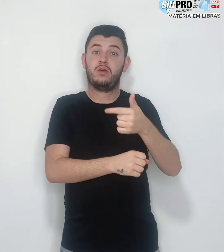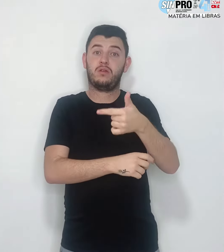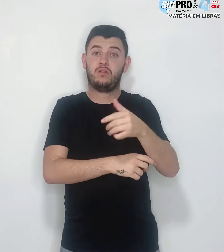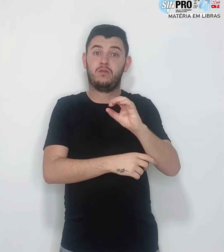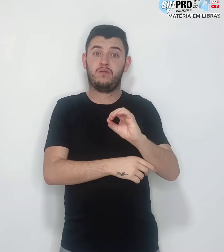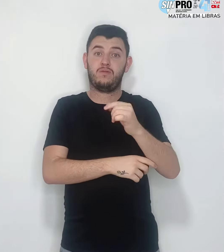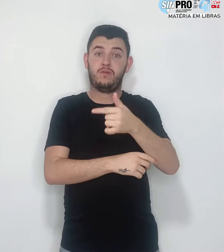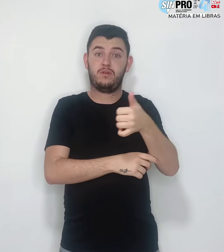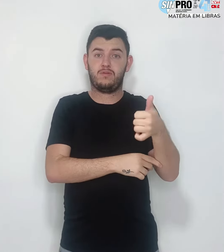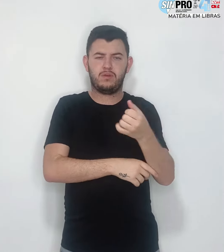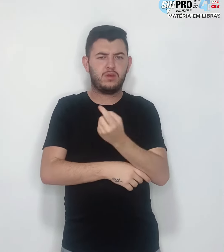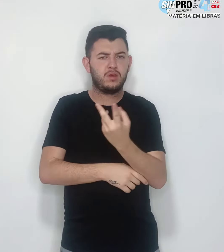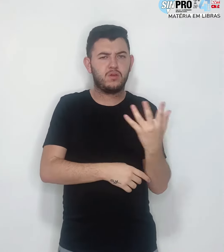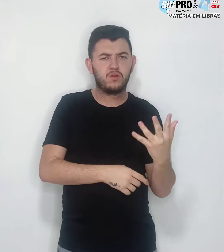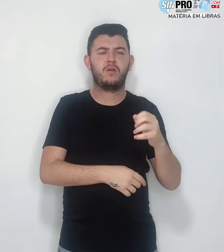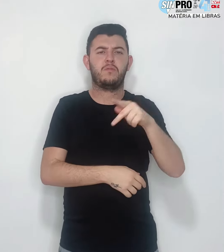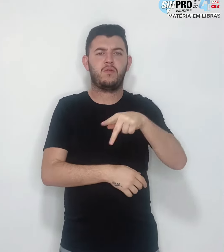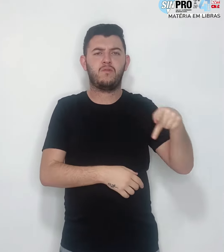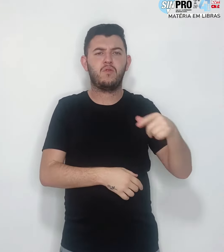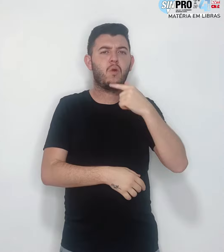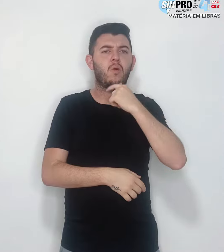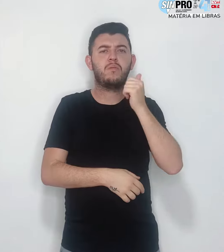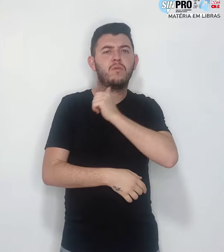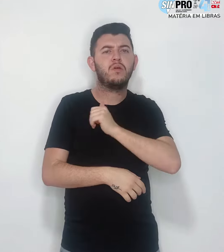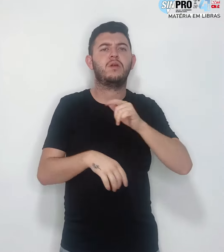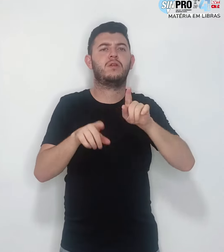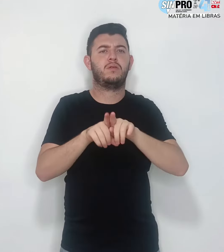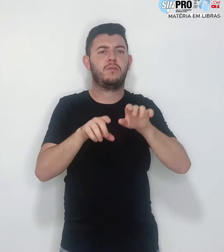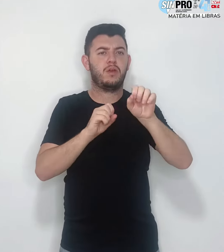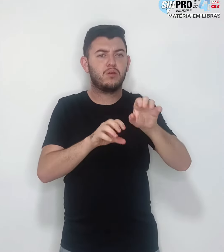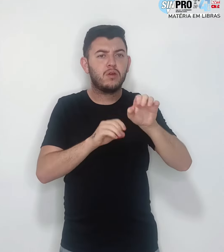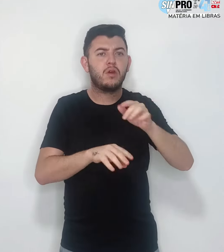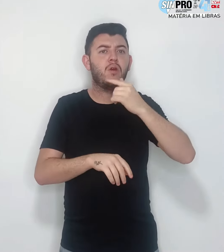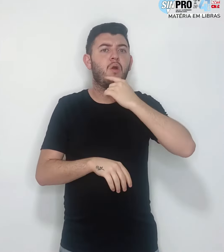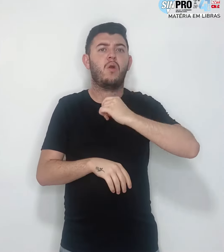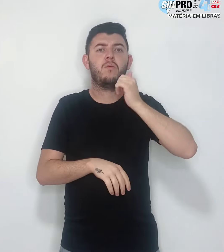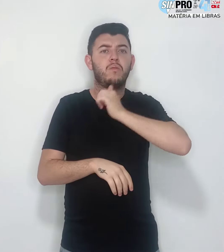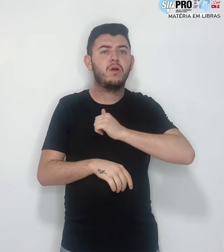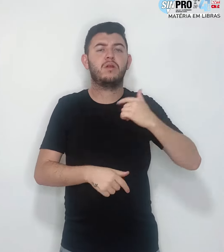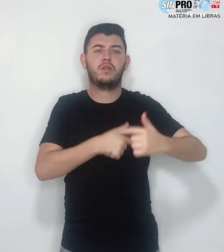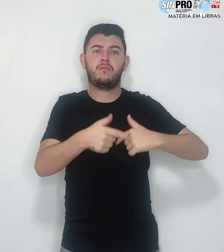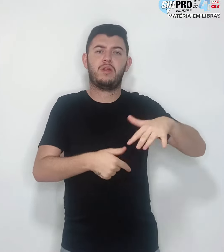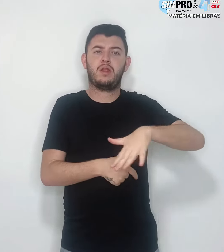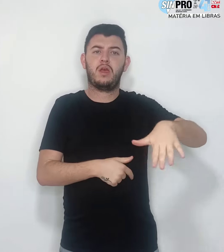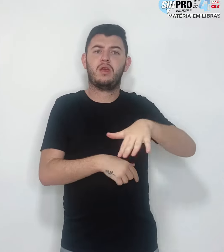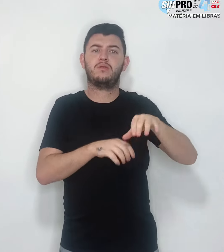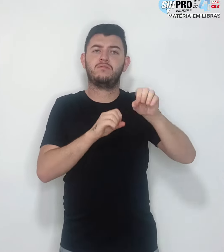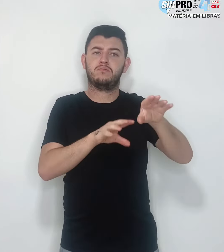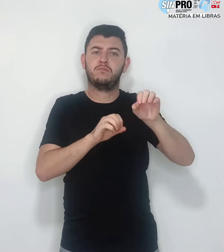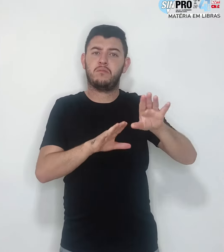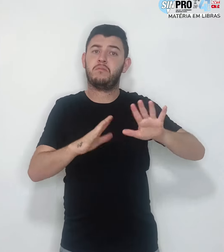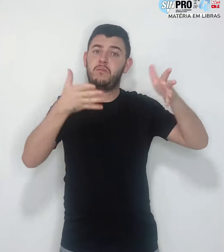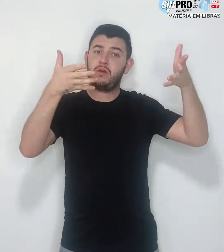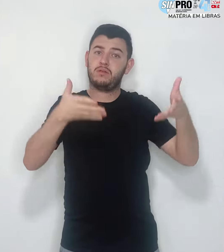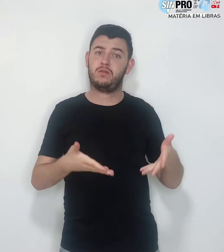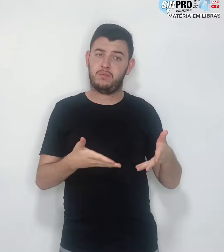Centenas de professoras, professores e educadoras, educadores educacionais participaram da